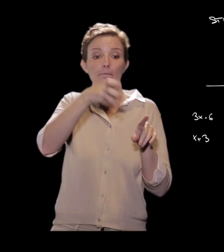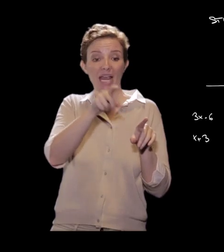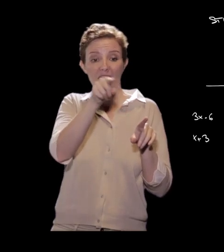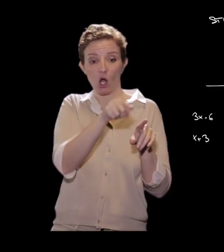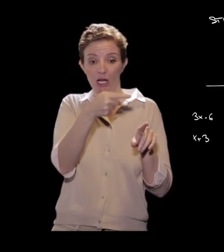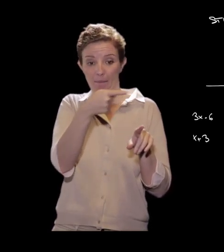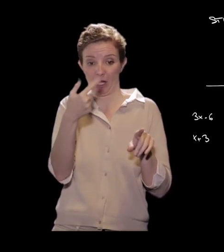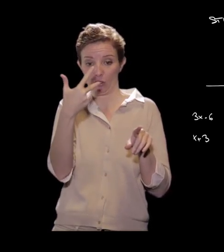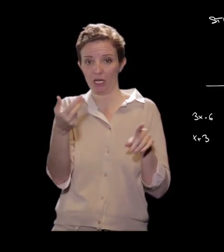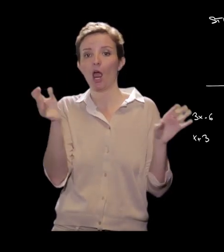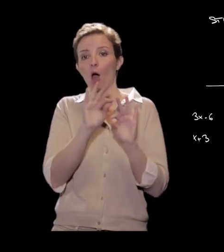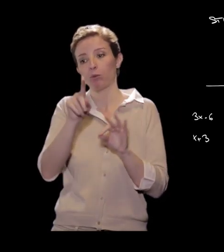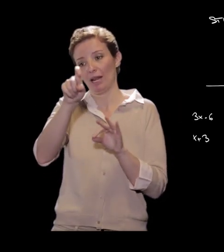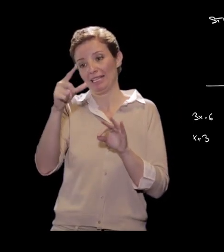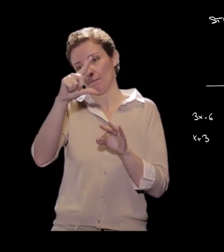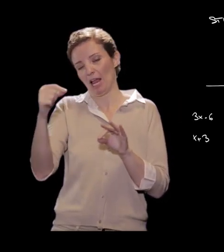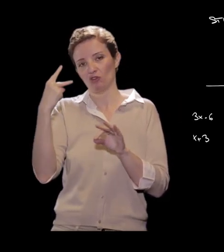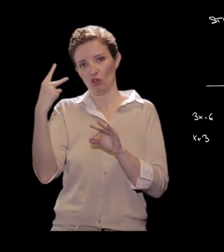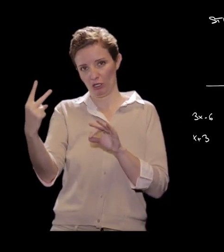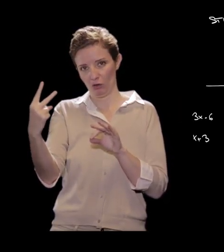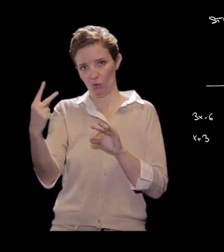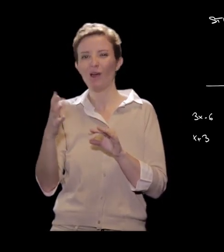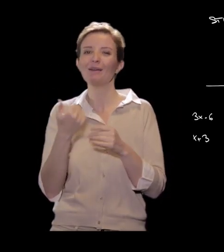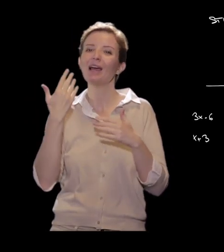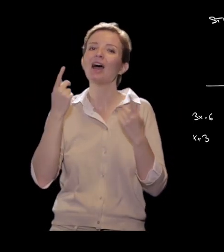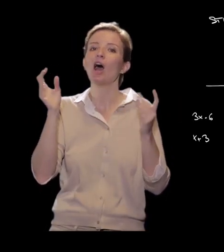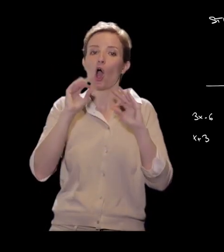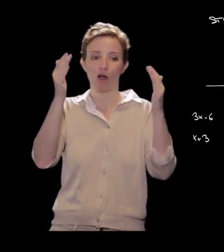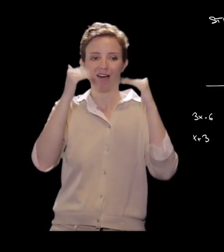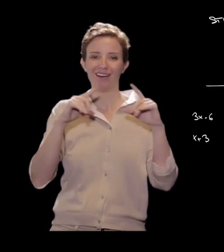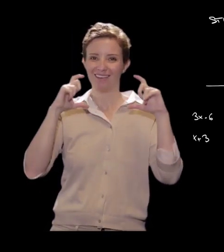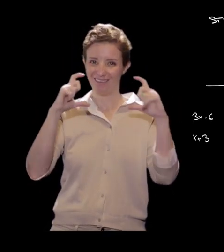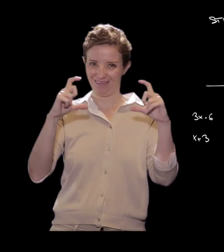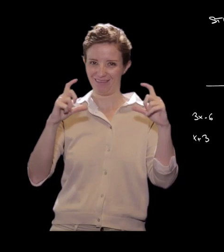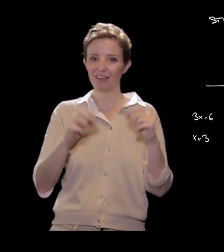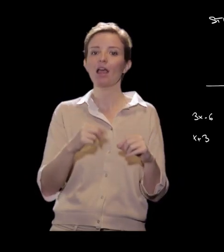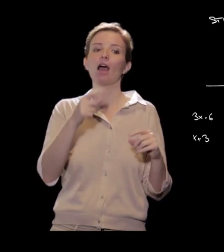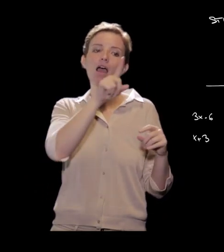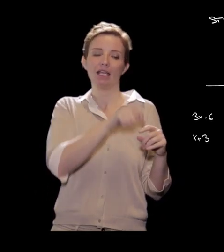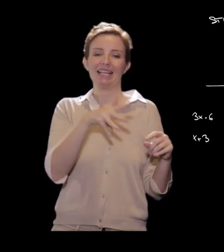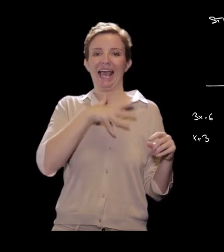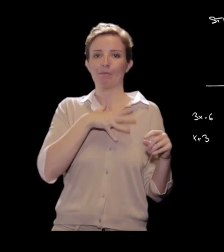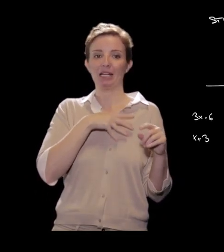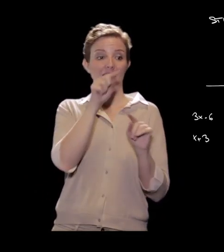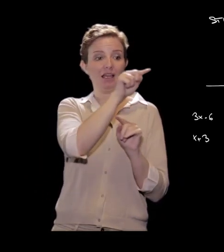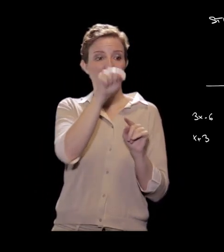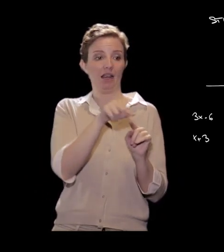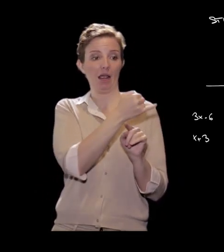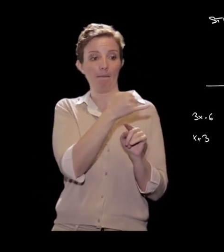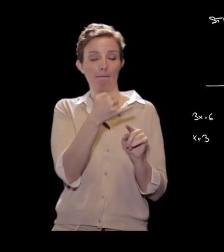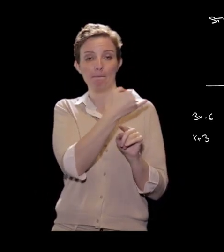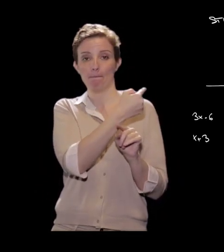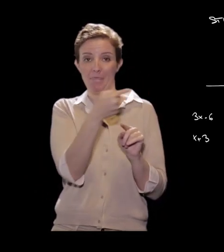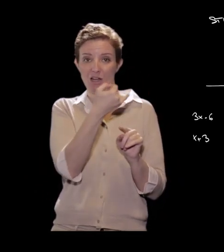meno 3 oppure hicks maggiore di due utilizzando le parentesi vuol dire che gli appartiene a meno infinito